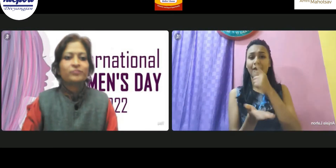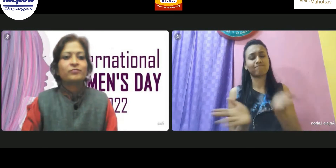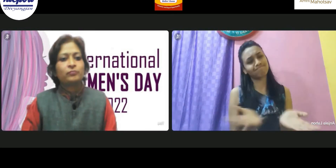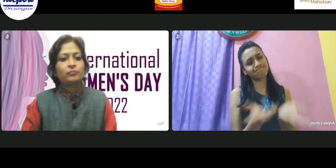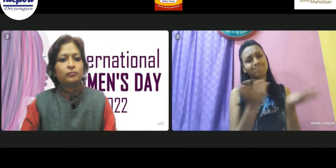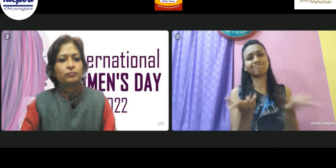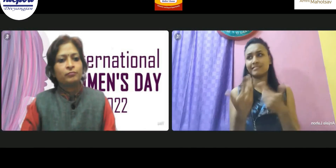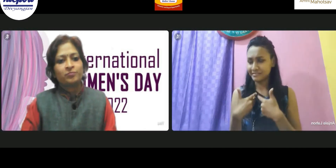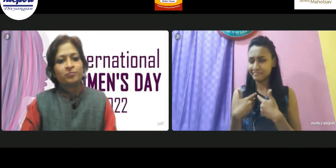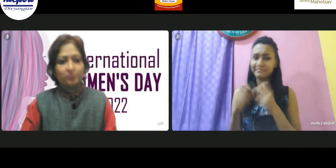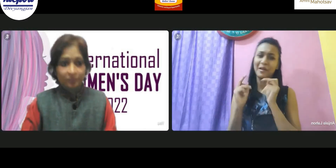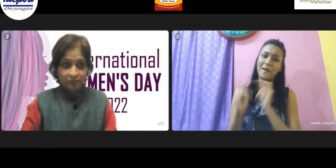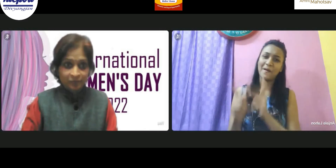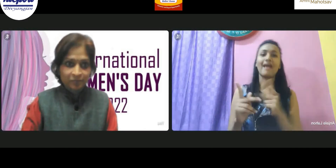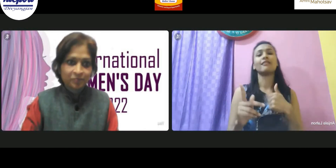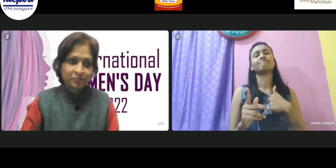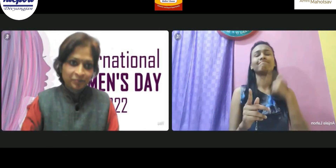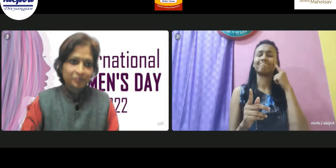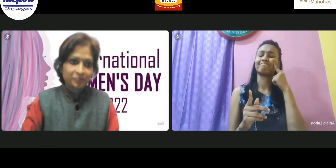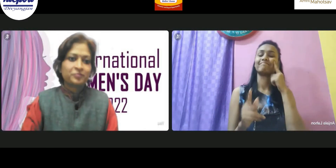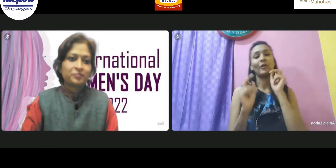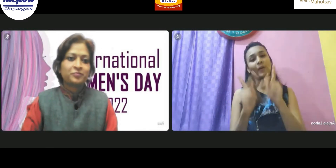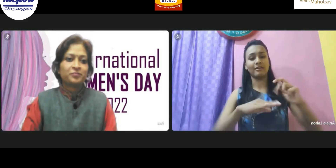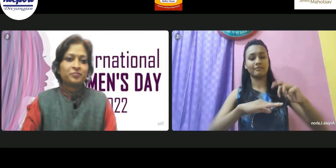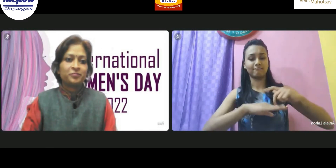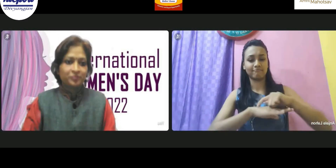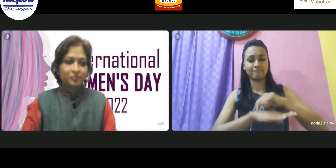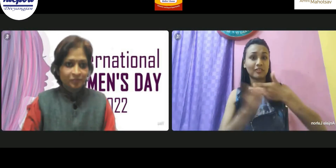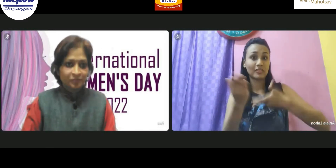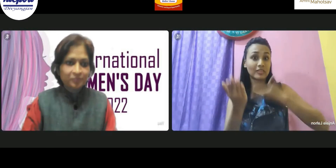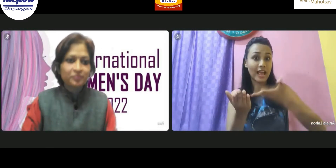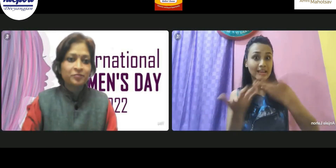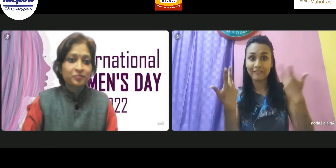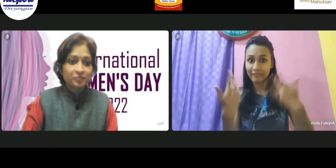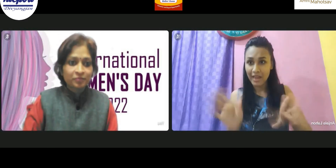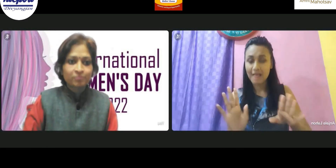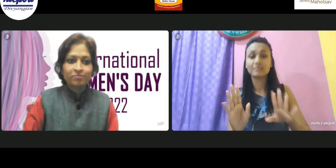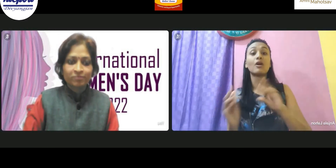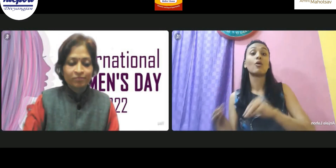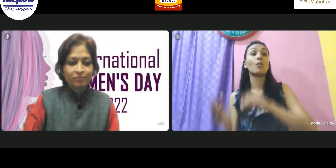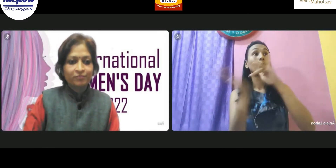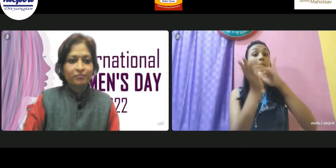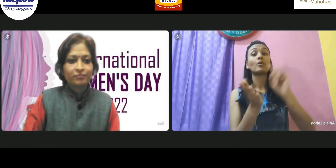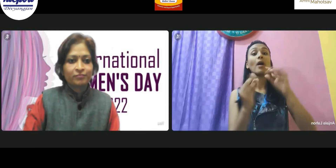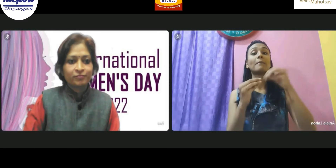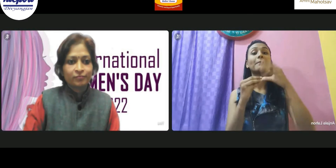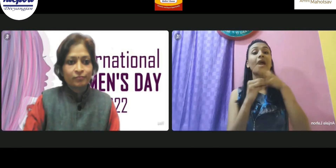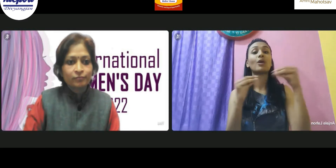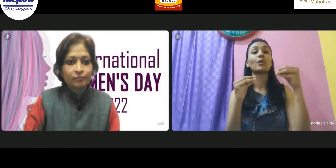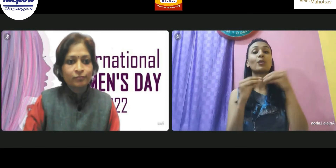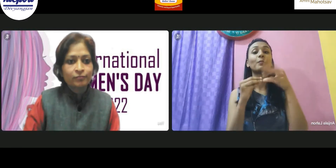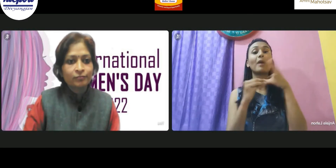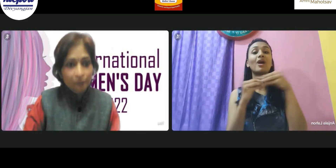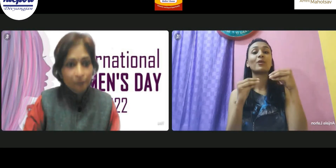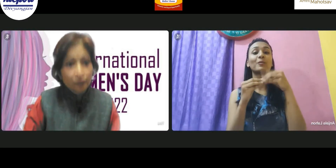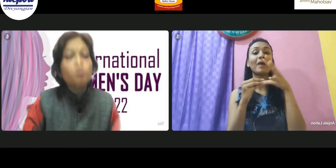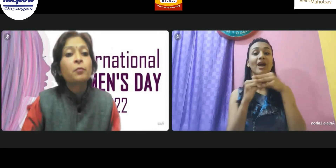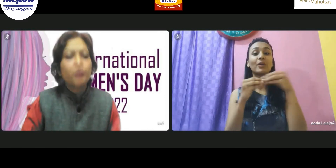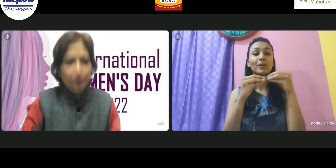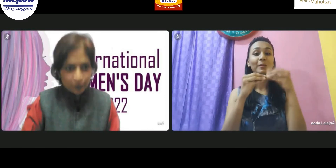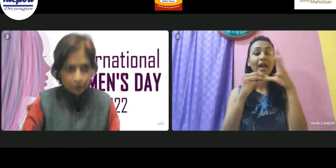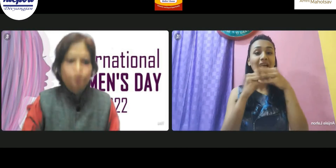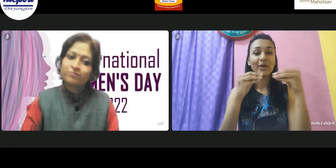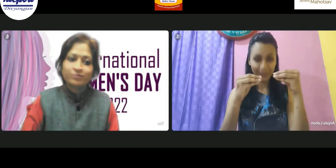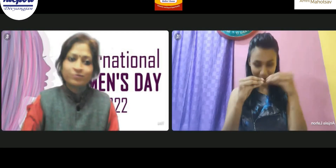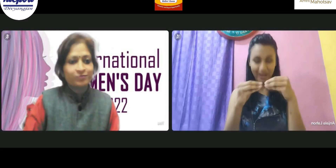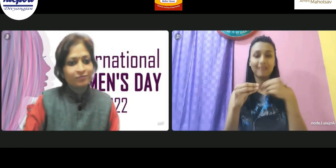उन्होंने मना भी नहीं किया। मम्मी ने मुझे बहुत सपोर्ट किया, किस तरह रैंप वॉक करना, ये सब करना उन्होंने सिखाया। यह इवेंट बैंगलोर